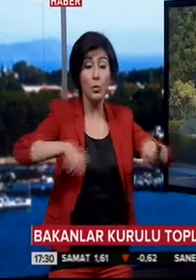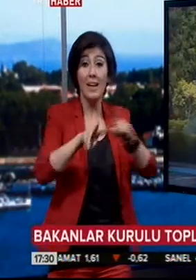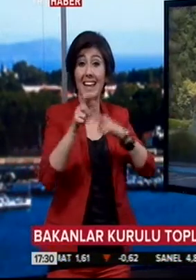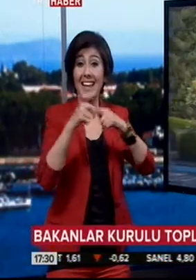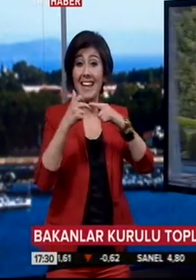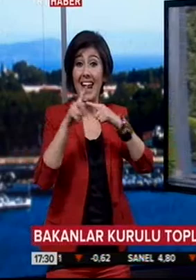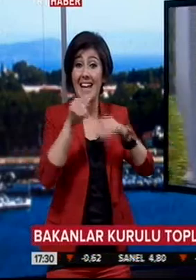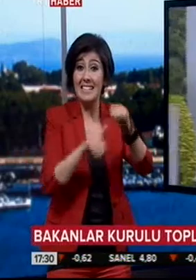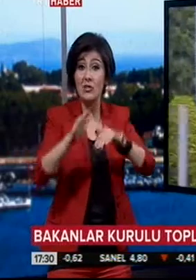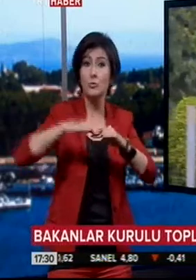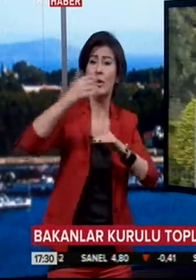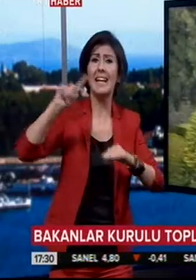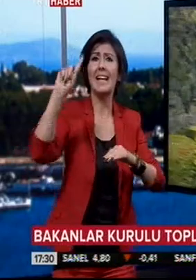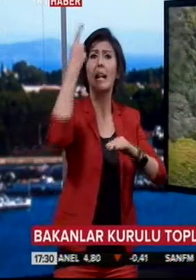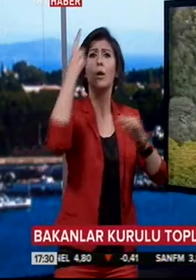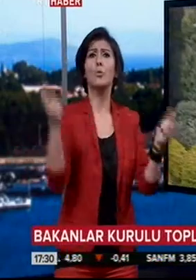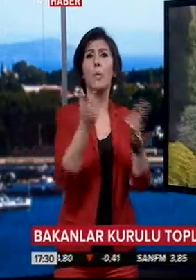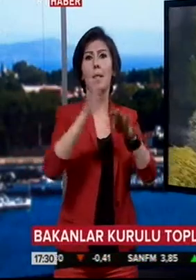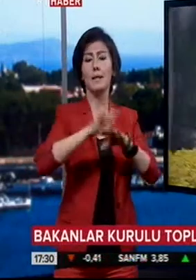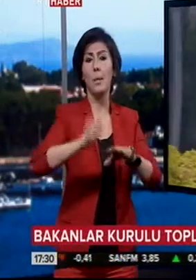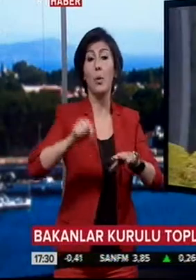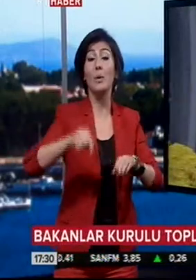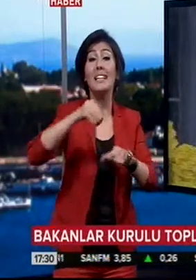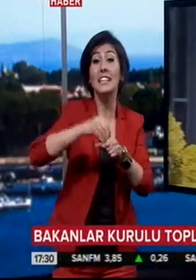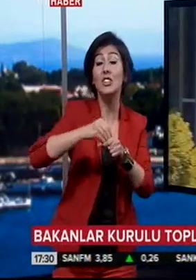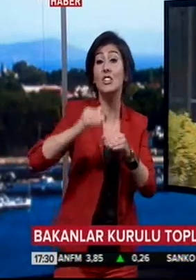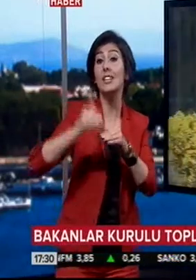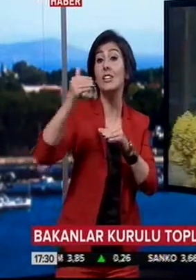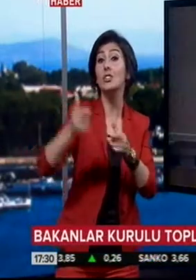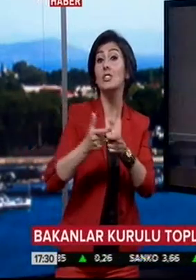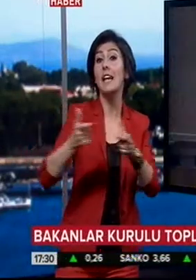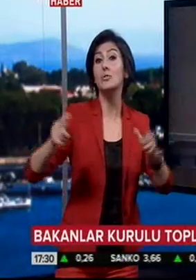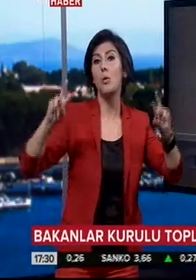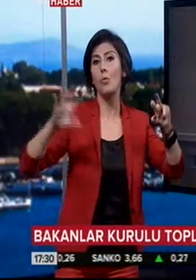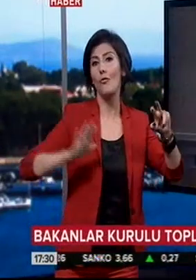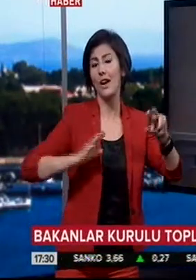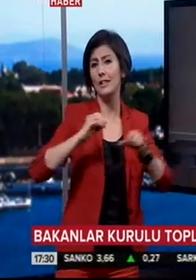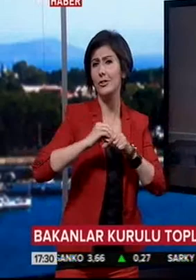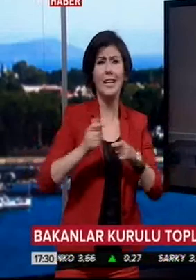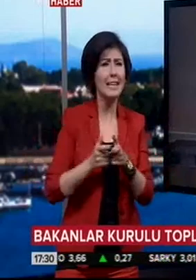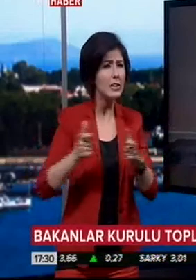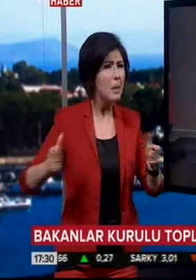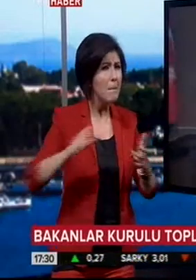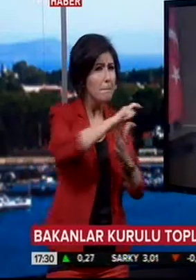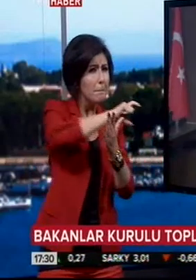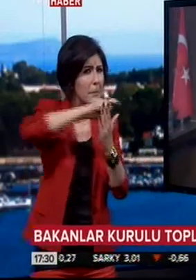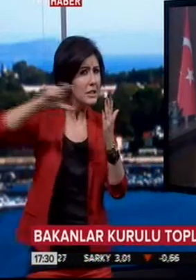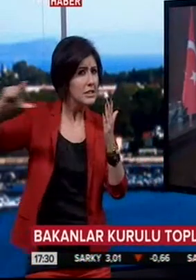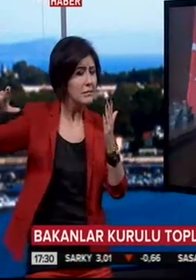yerel seçimlerin ardından ilk toplantısını yapıyor. Gündemde iç ve dış gelişmeler var. İç gelişmeler başlığı altında